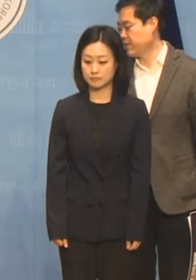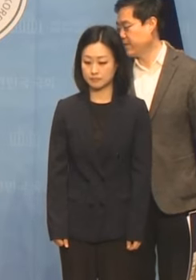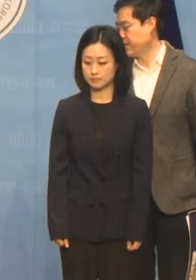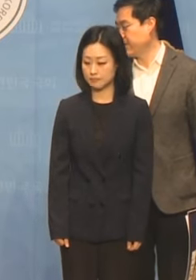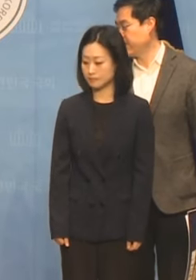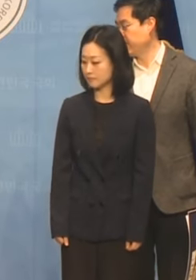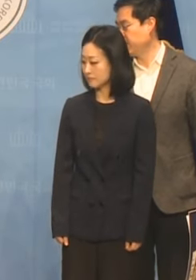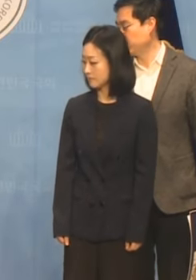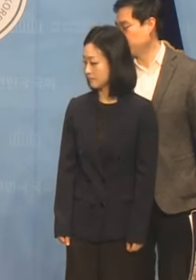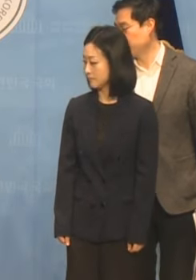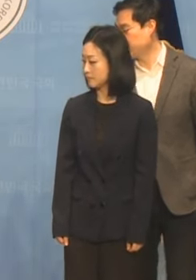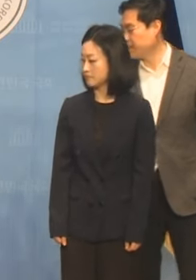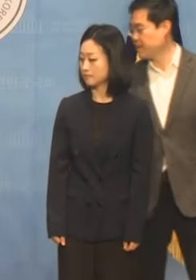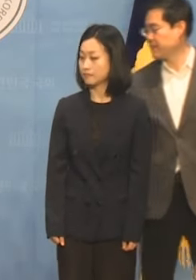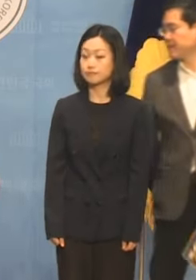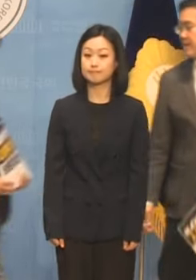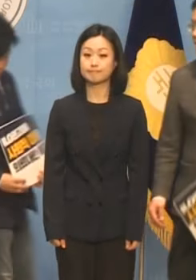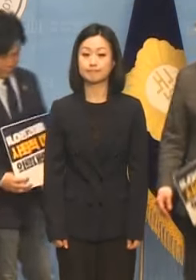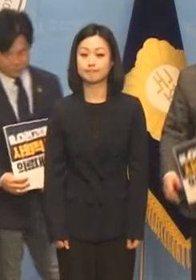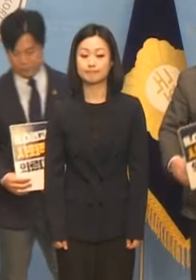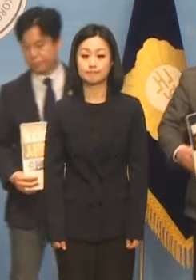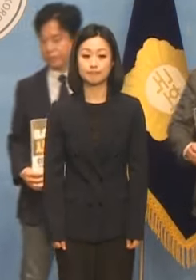좀 가볼까? 예, 괜찮을 것 같아요. 예.